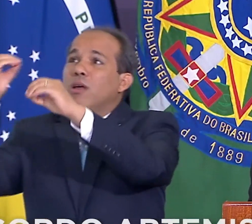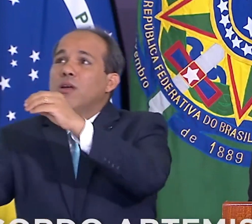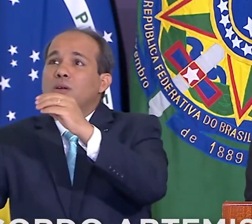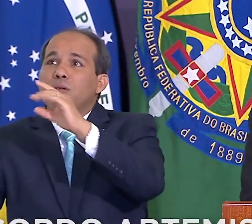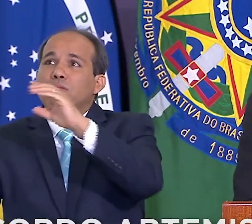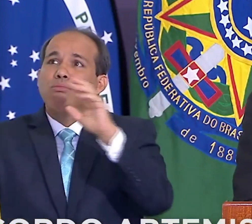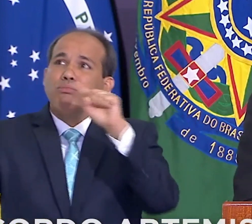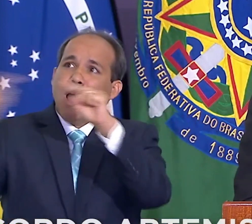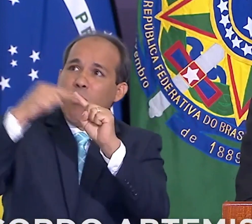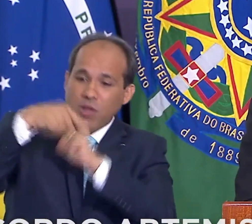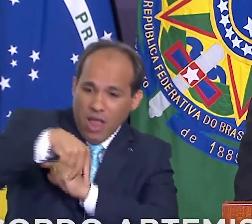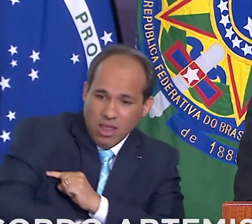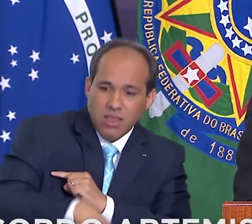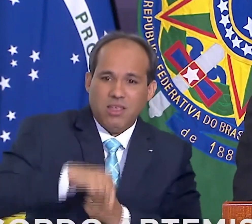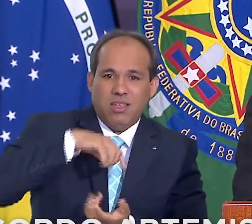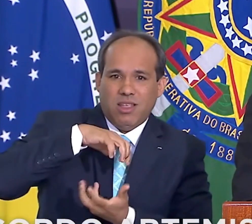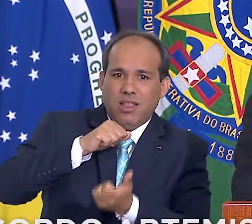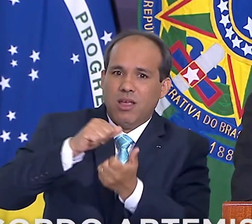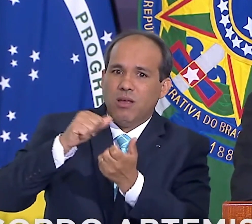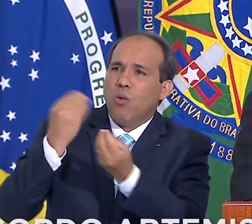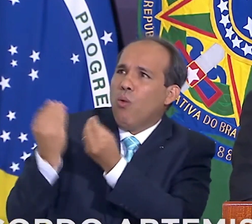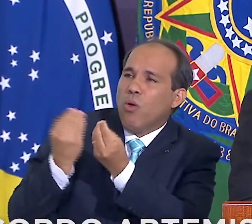aqui na Terra.